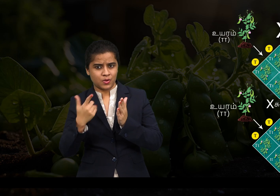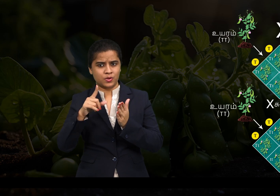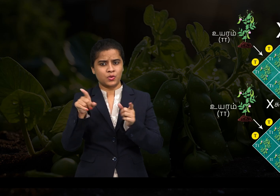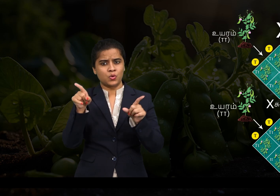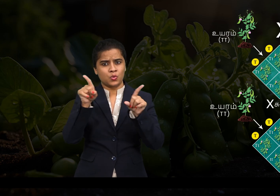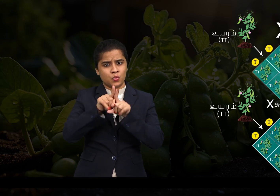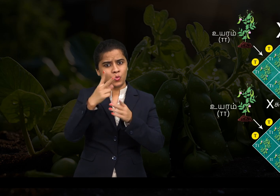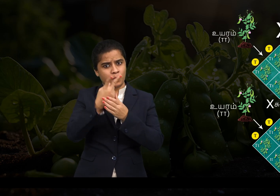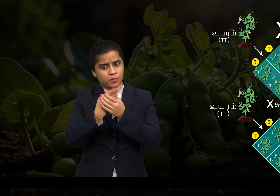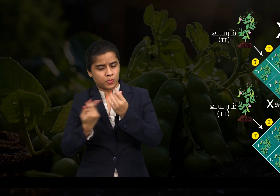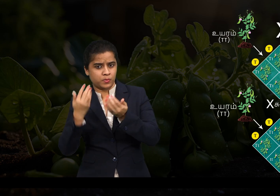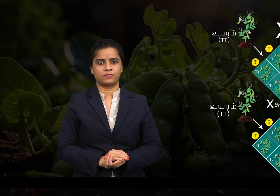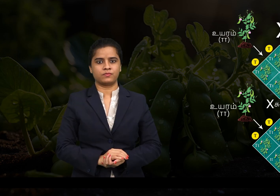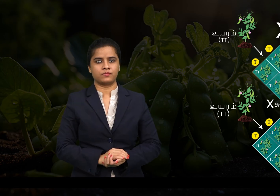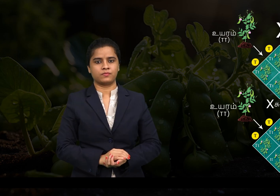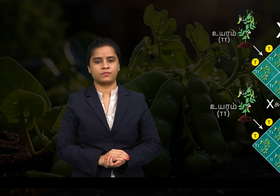வேண்டும்.